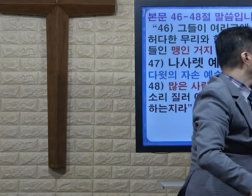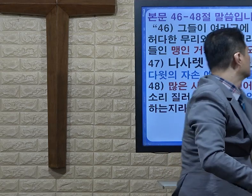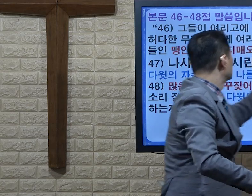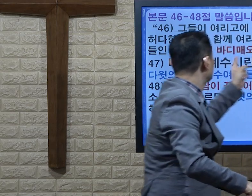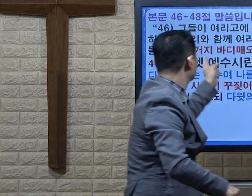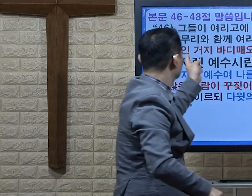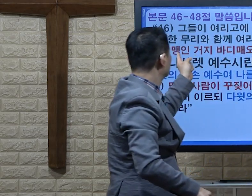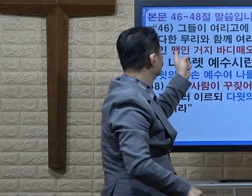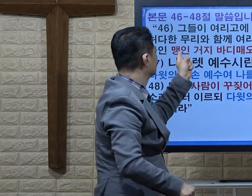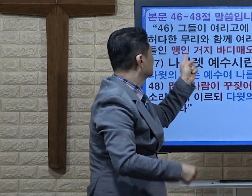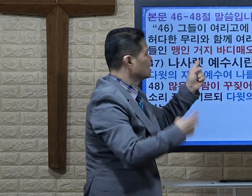디메오의 아들인